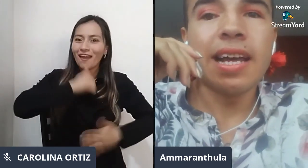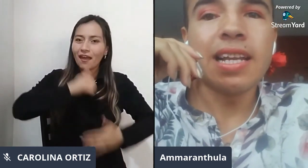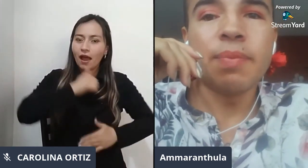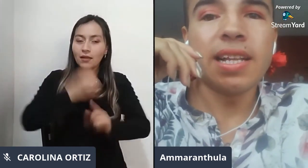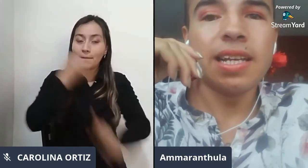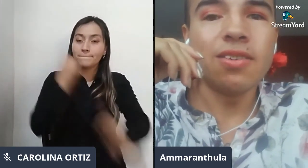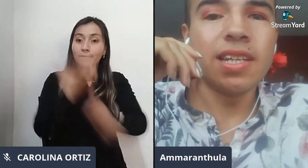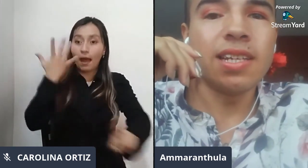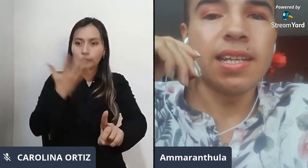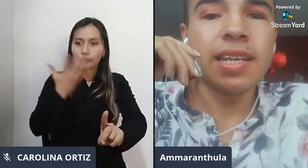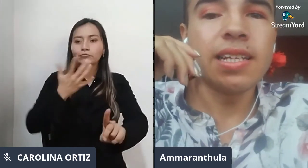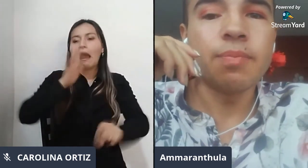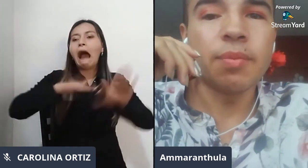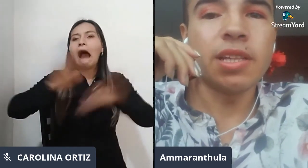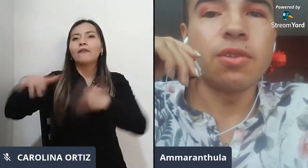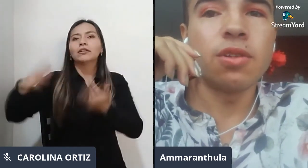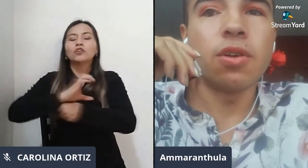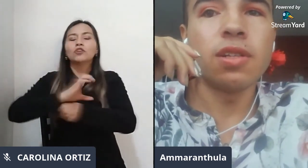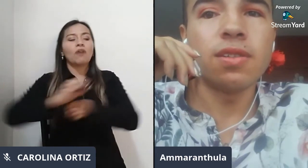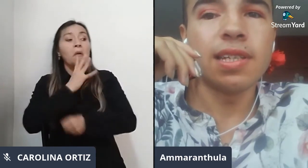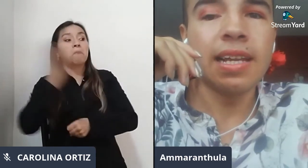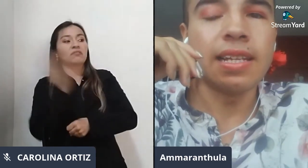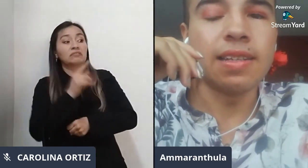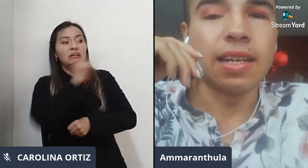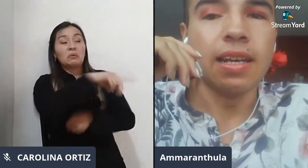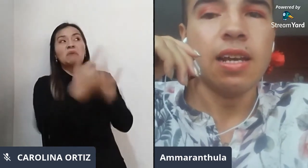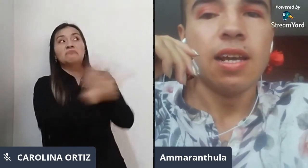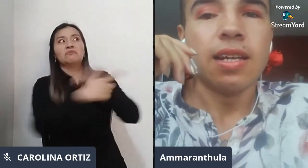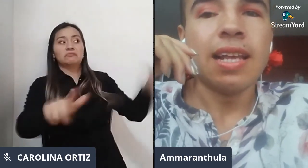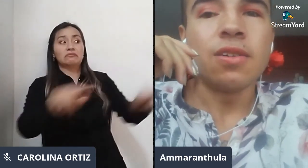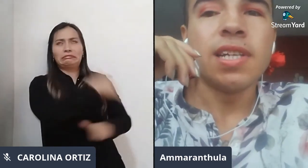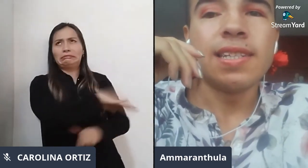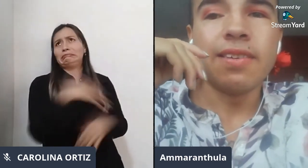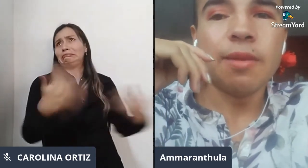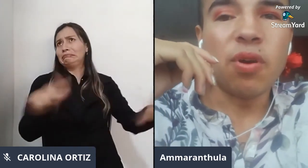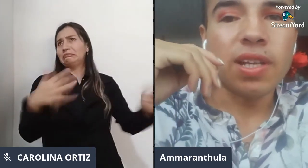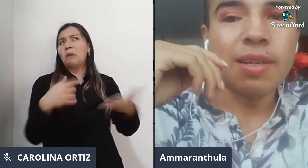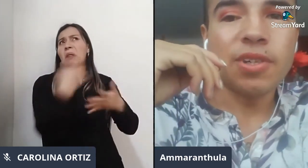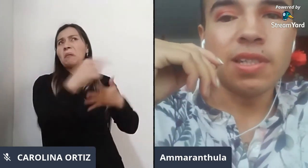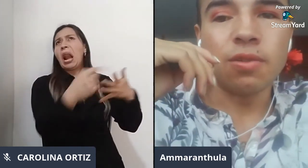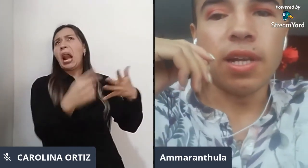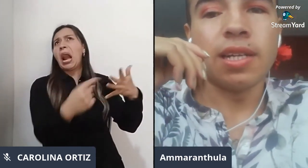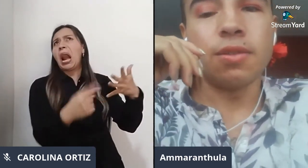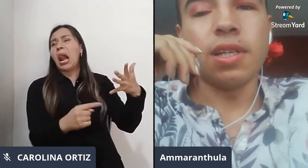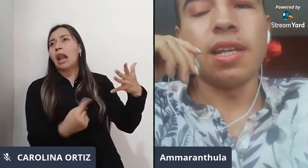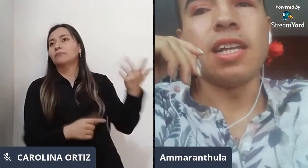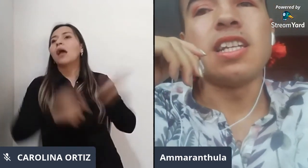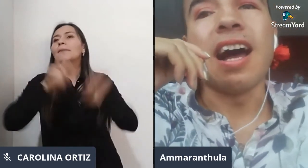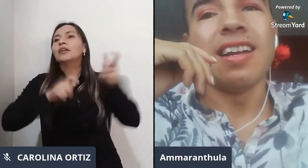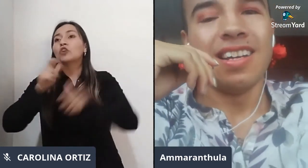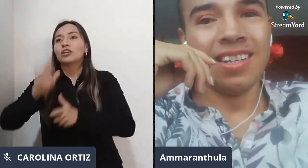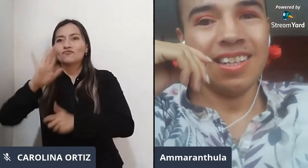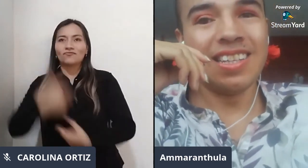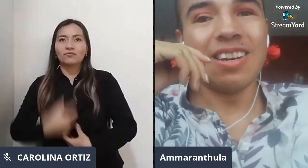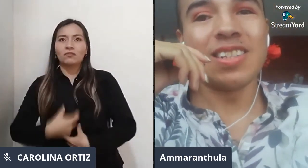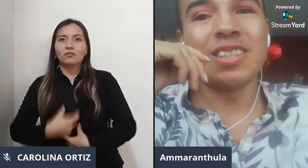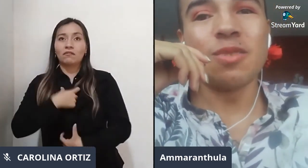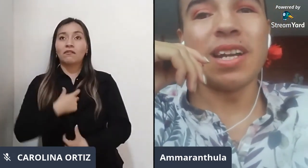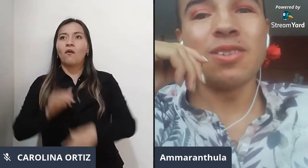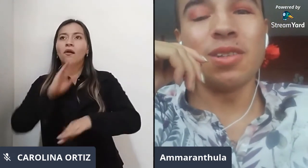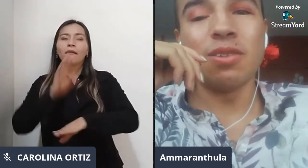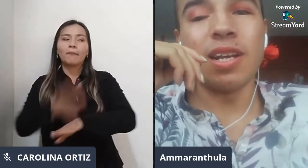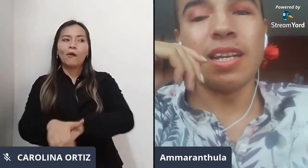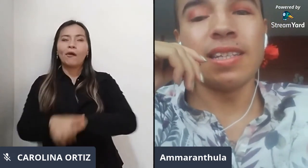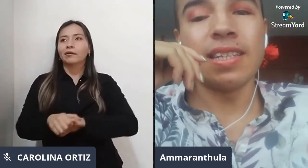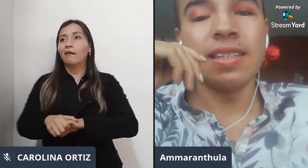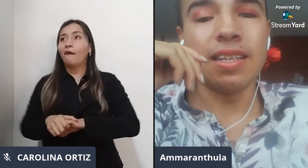que la ciudad le da la espalda y donde dice que hayas permitido todo, entonces la gente, la sociedad civil hipócrita, pues se escuda en eso y ya. Digamos que